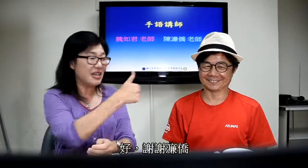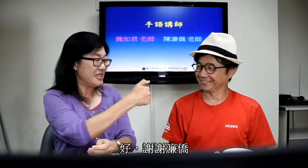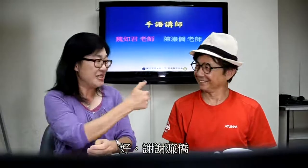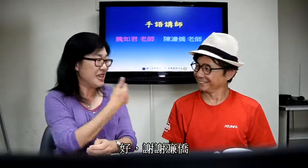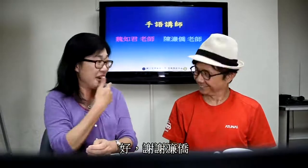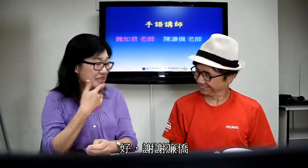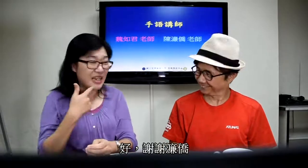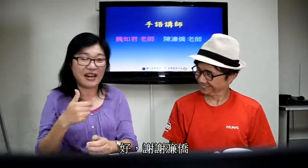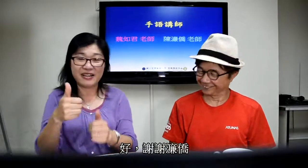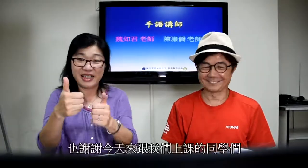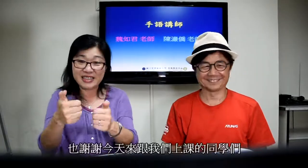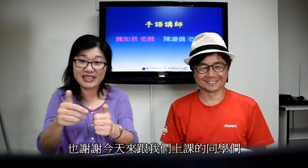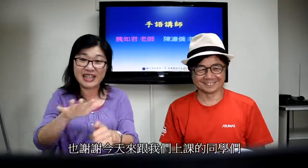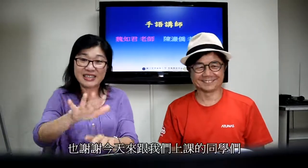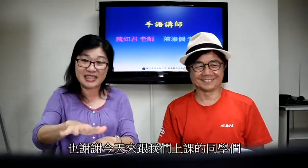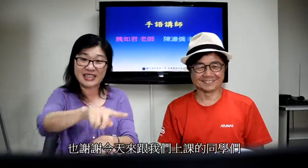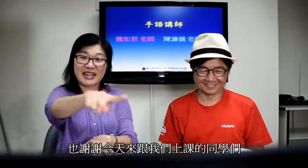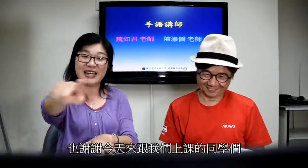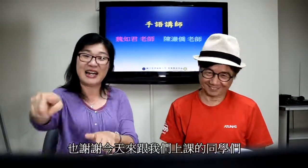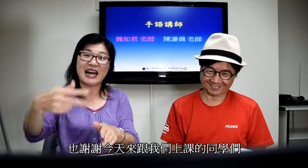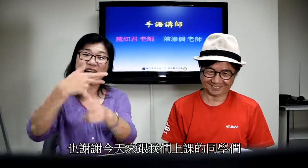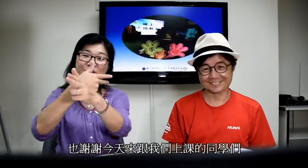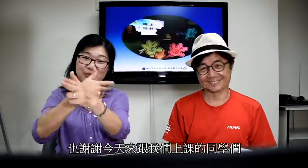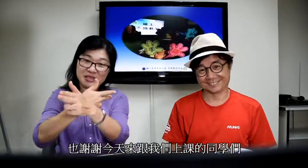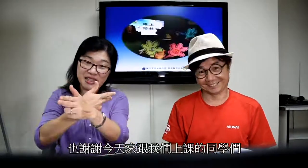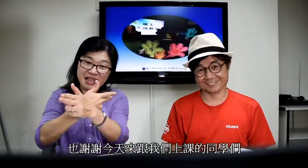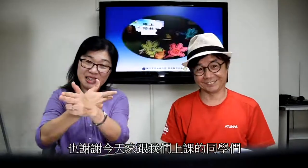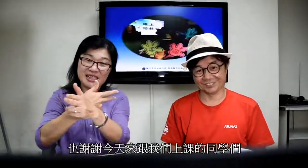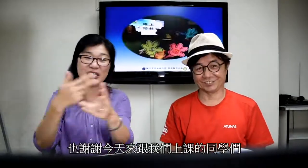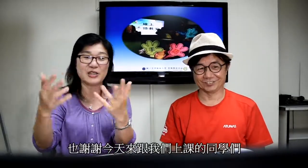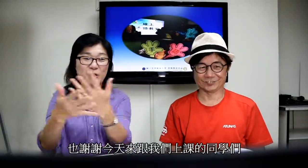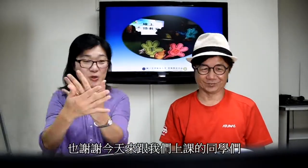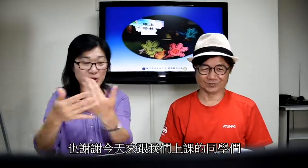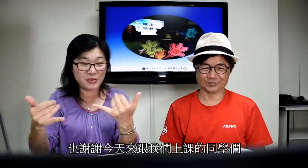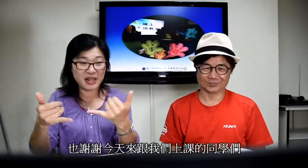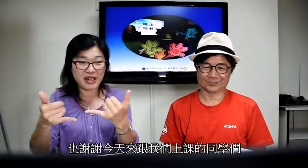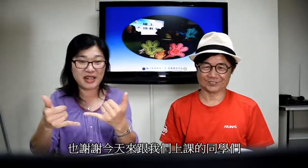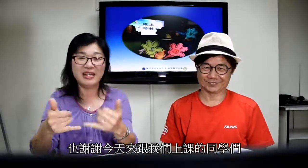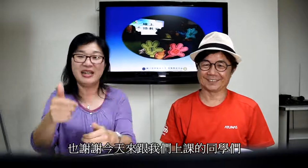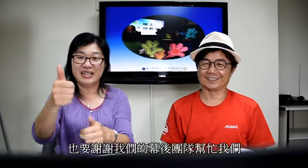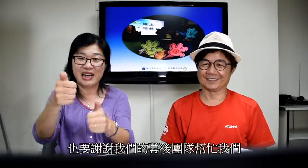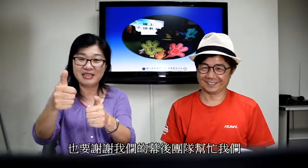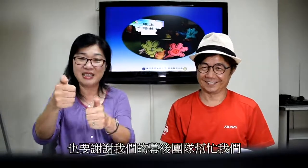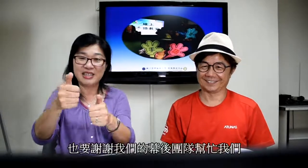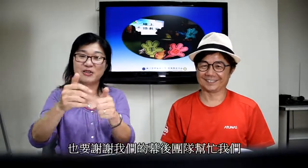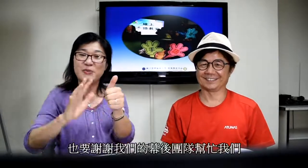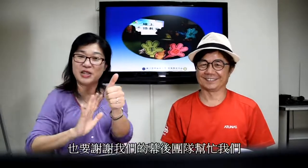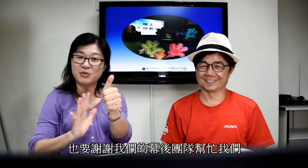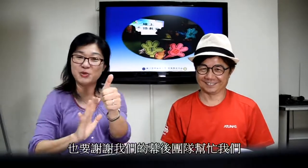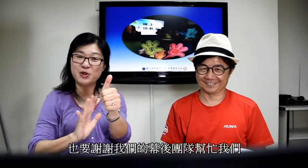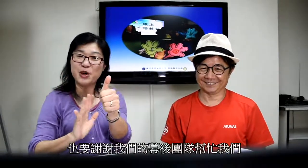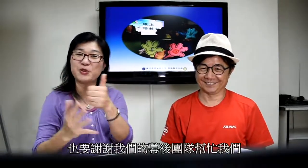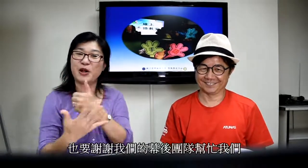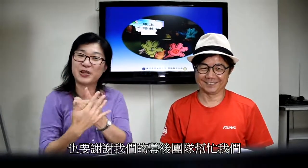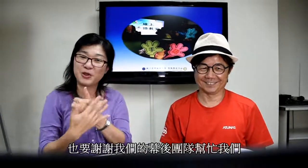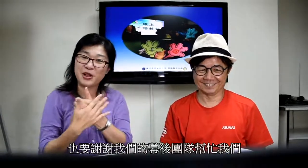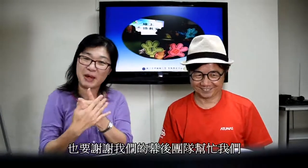谢连桥，也谢谢今天来跟我们上课的同学们，也要谢谢我们的幕后团队帮忙